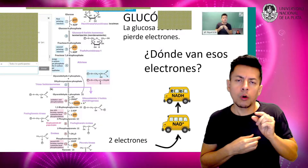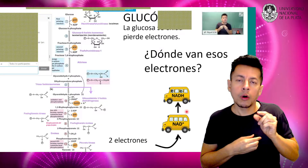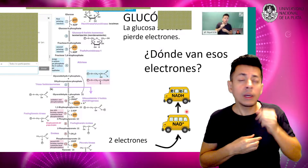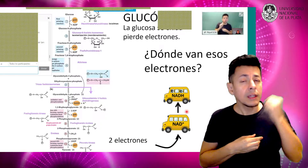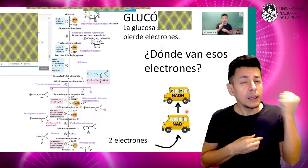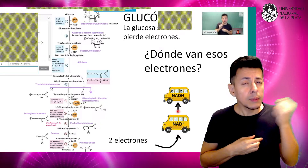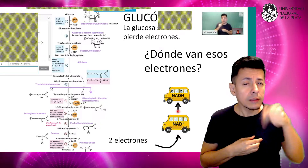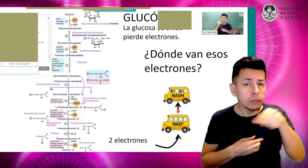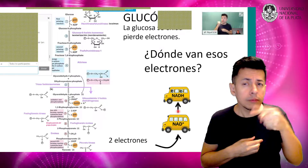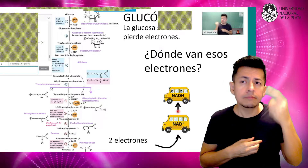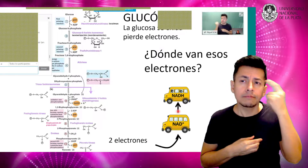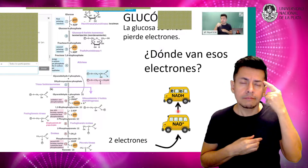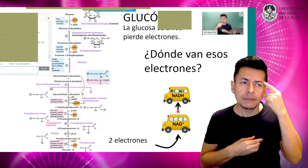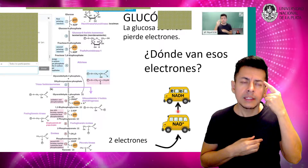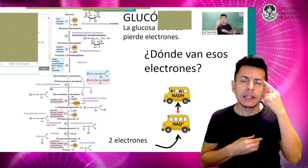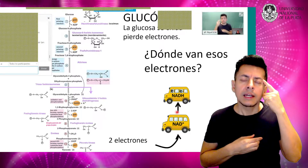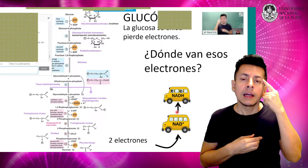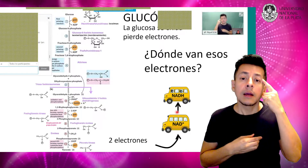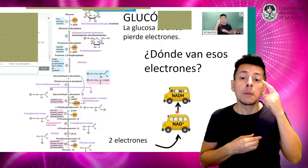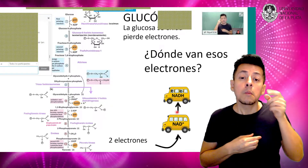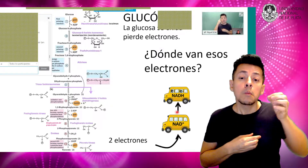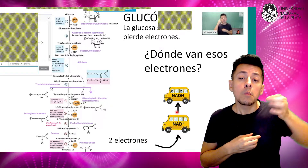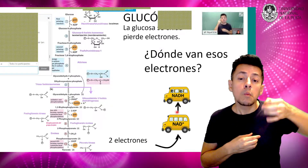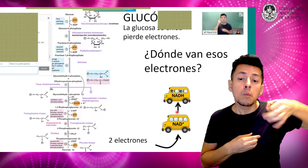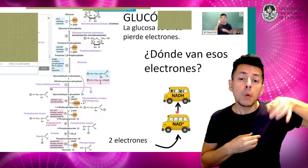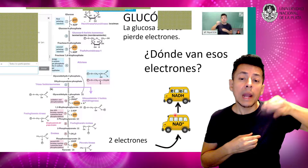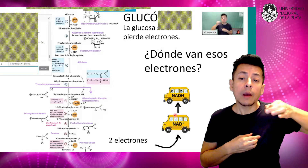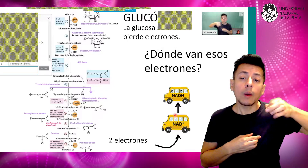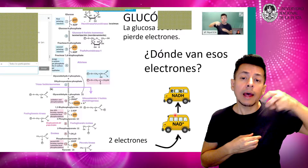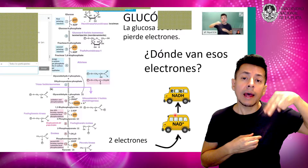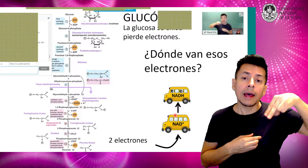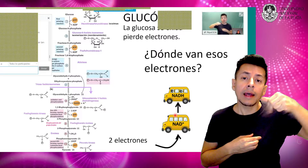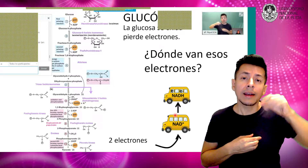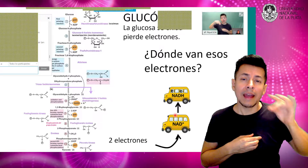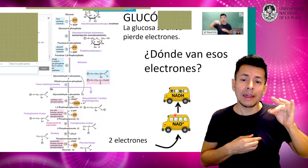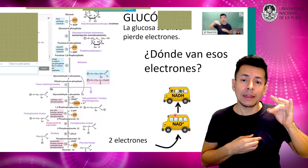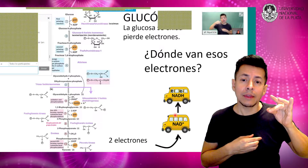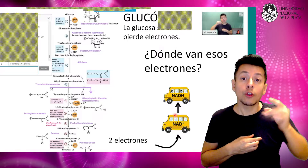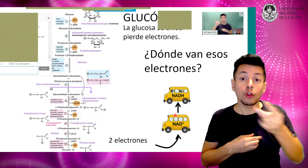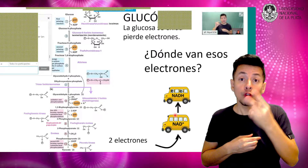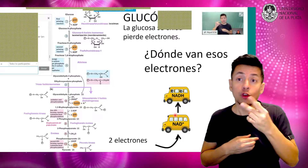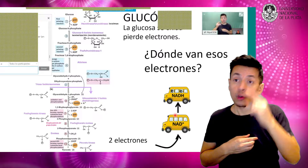cada molécula de NAD puede transportar dos electrones.